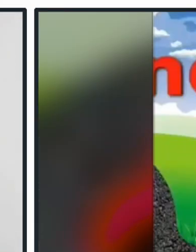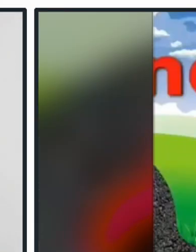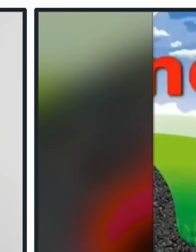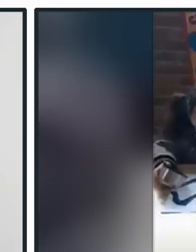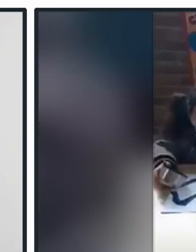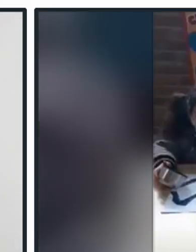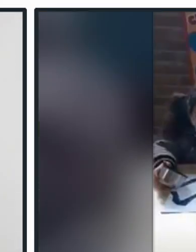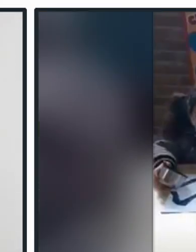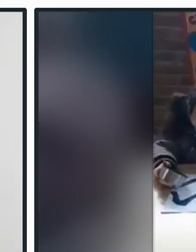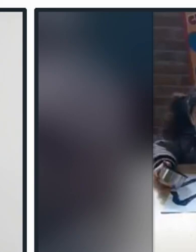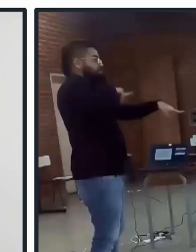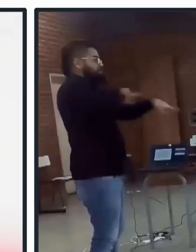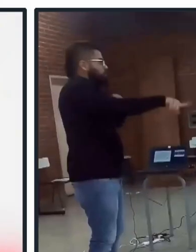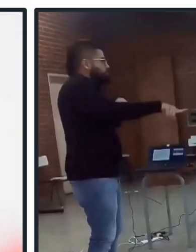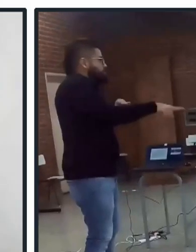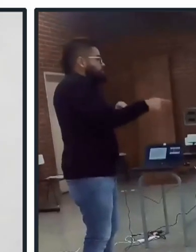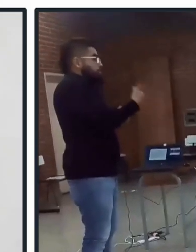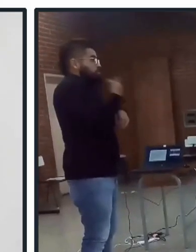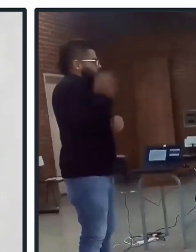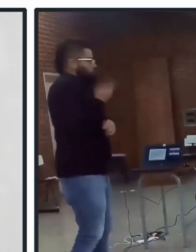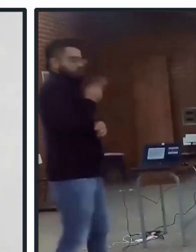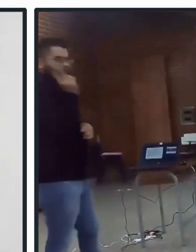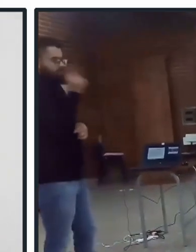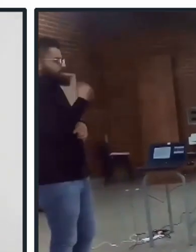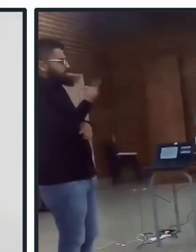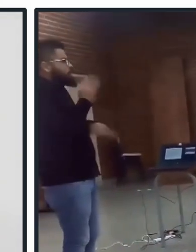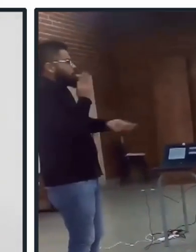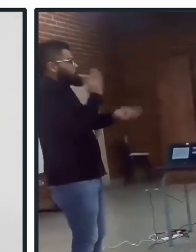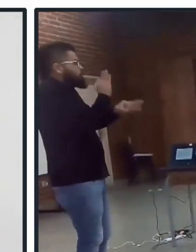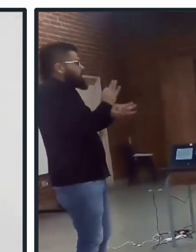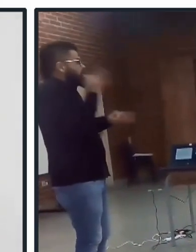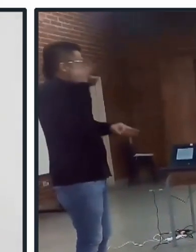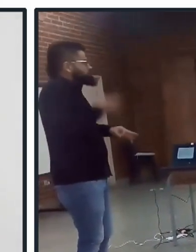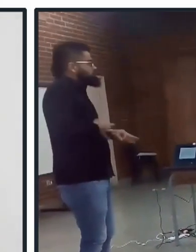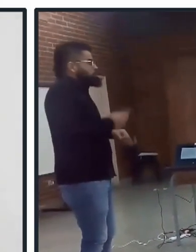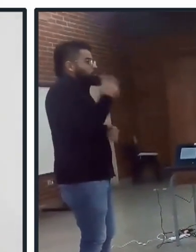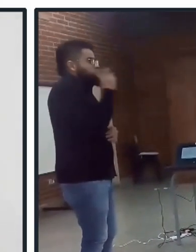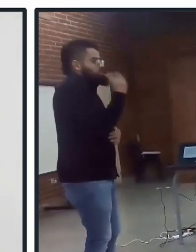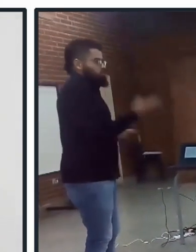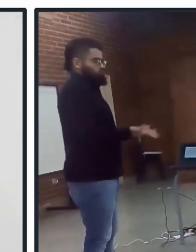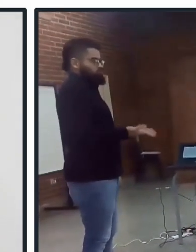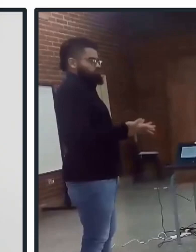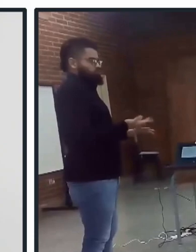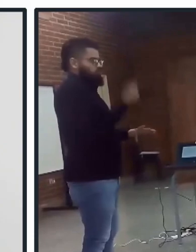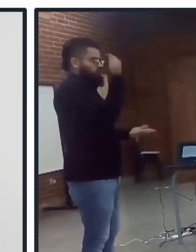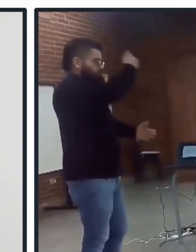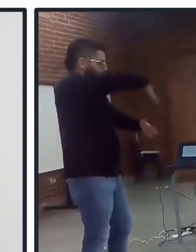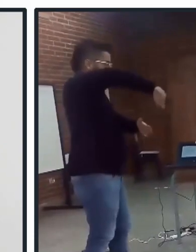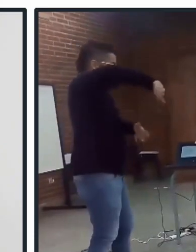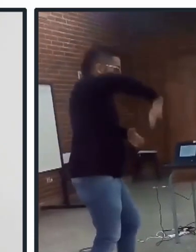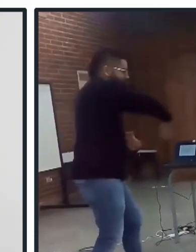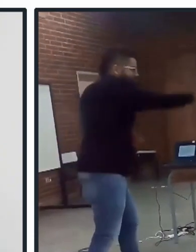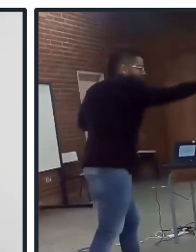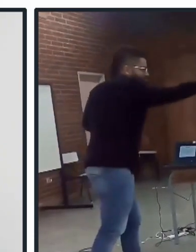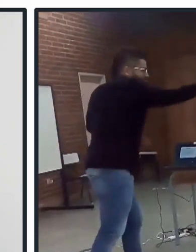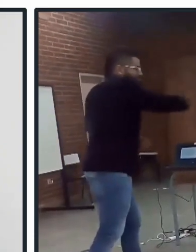tratar de actuar lo más natural posible. Él me va a interpretar, él o ella me va a interpretar, ¿no? El tema de los labios, ellos todos tienen la